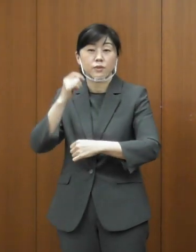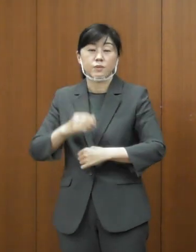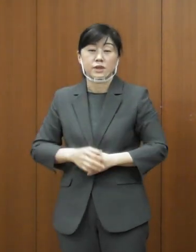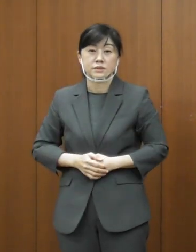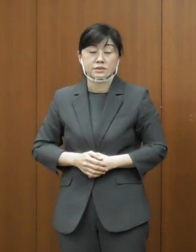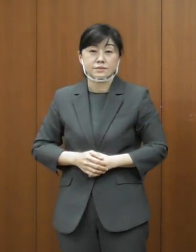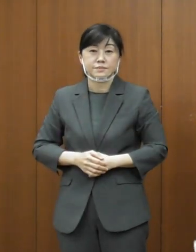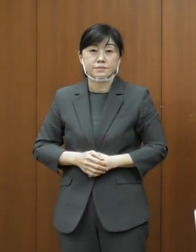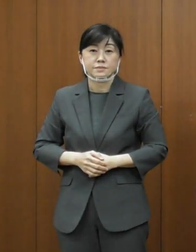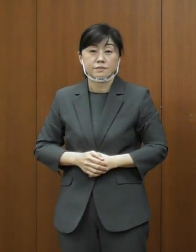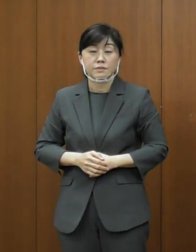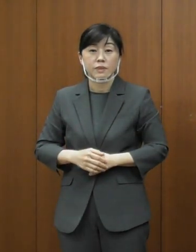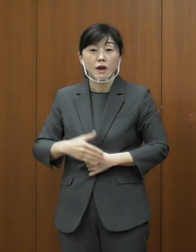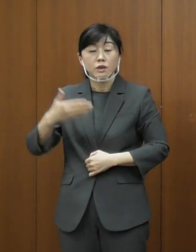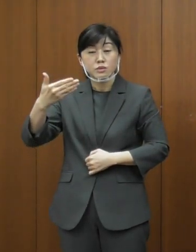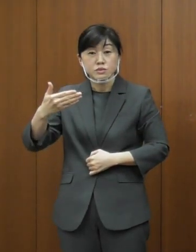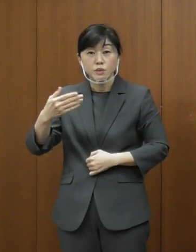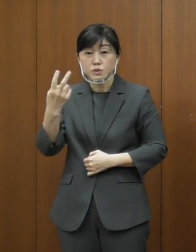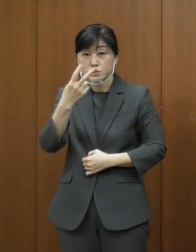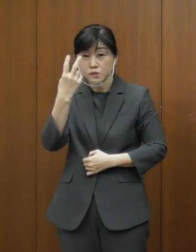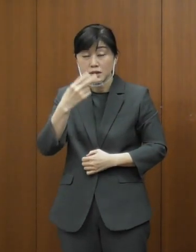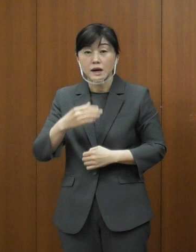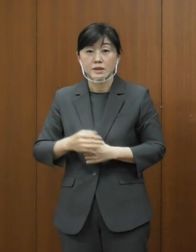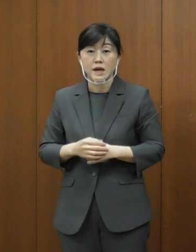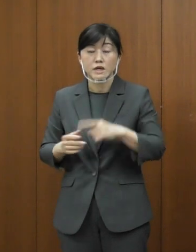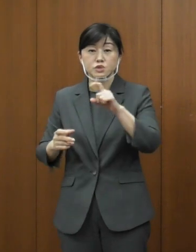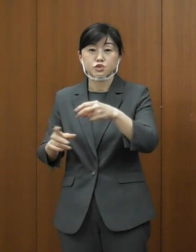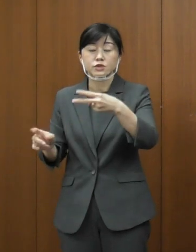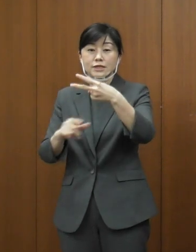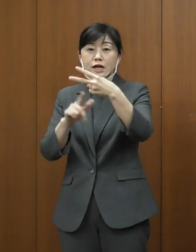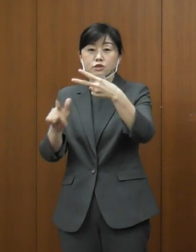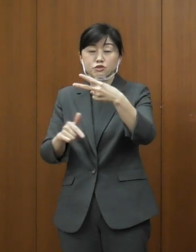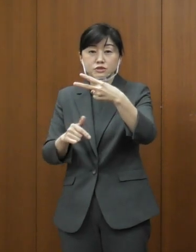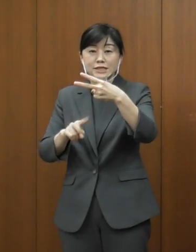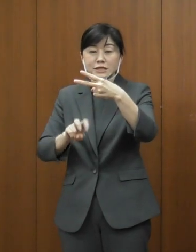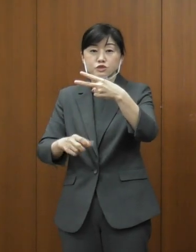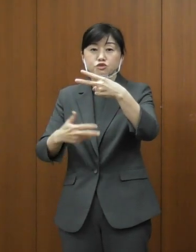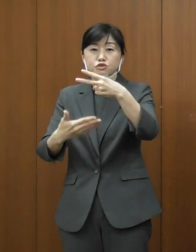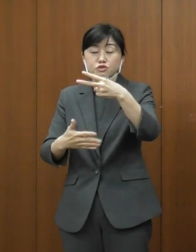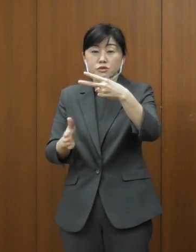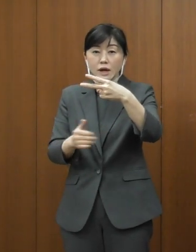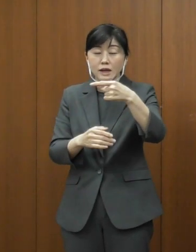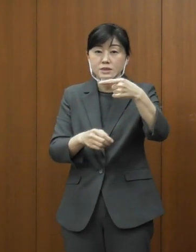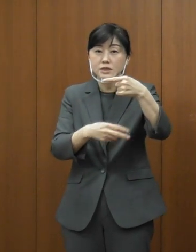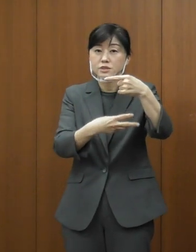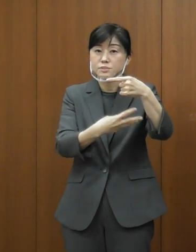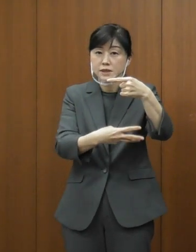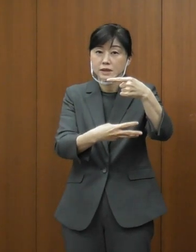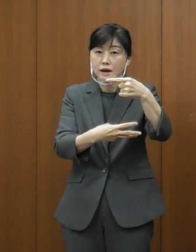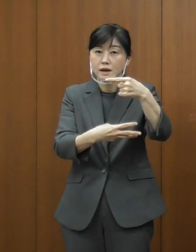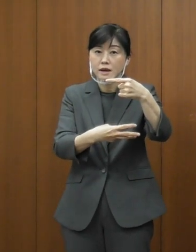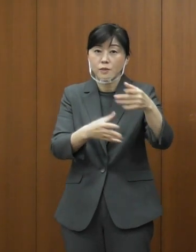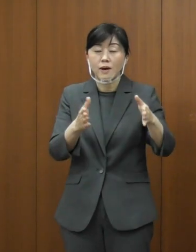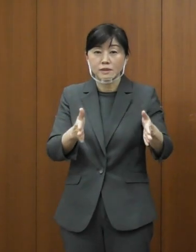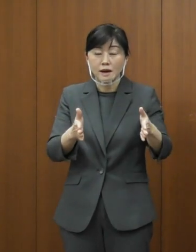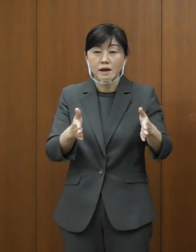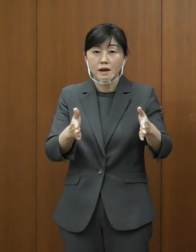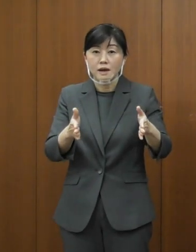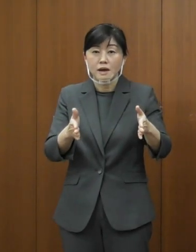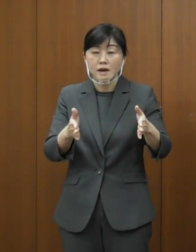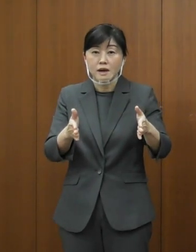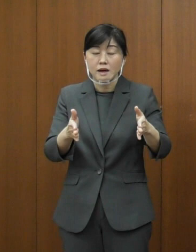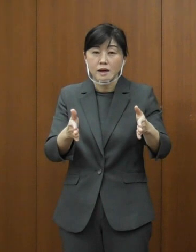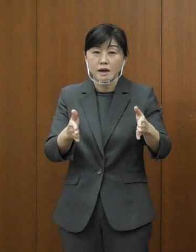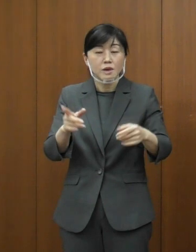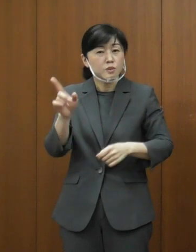世田谷区の調査で12月29日から1月3日まで、つまり年末年始、どの